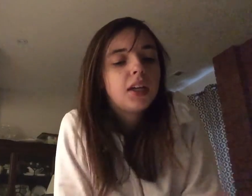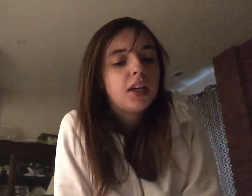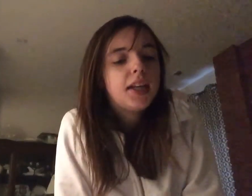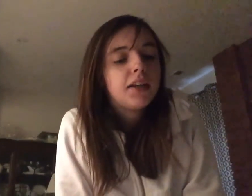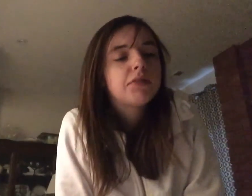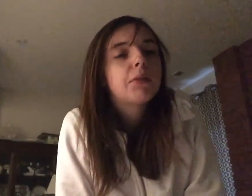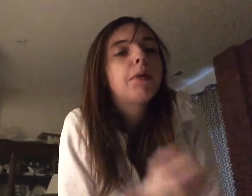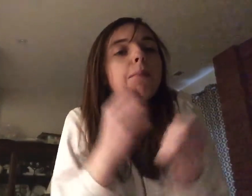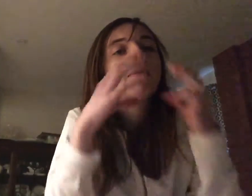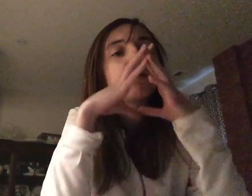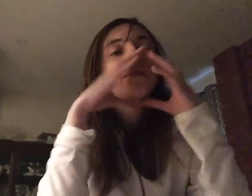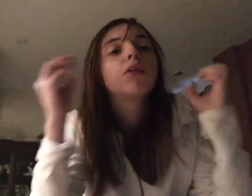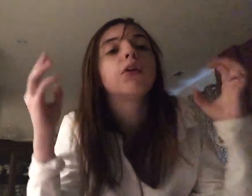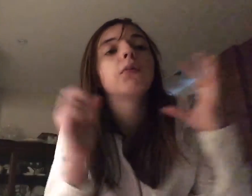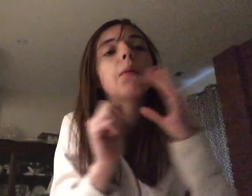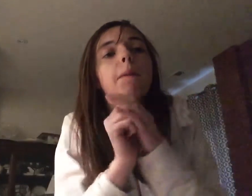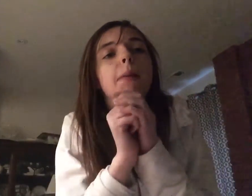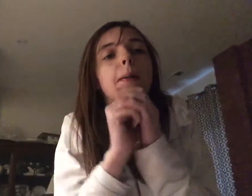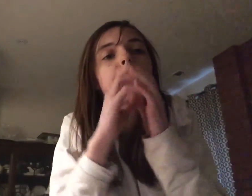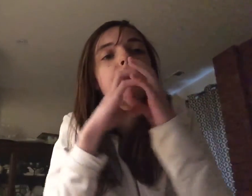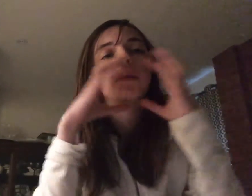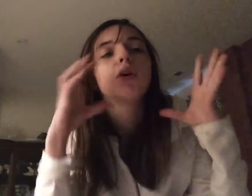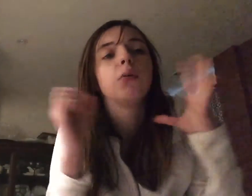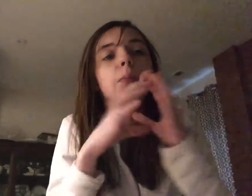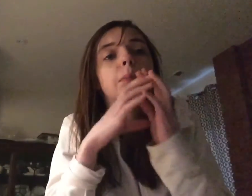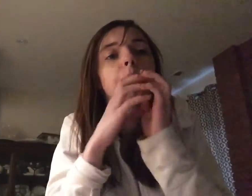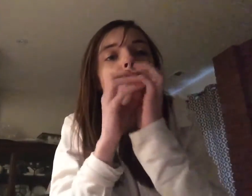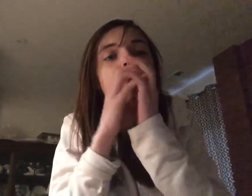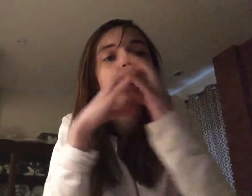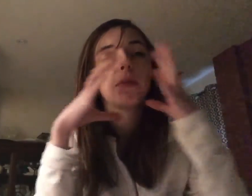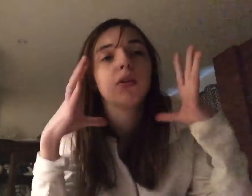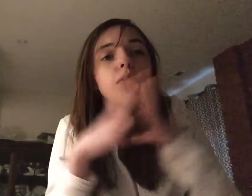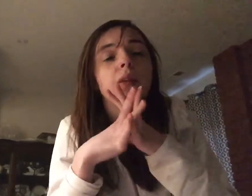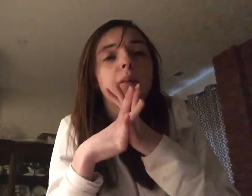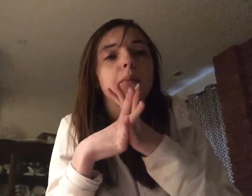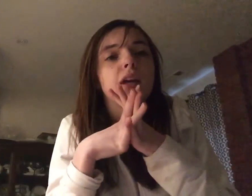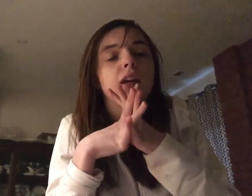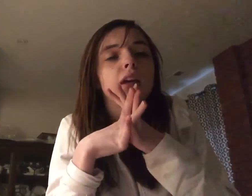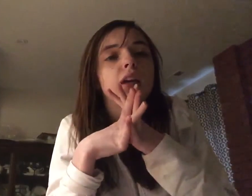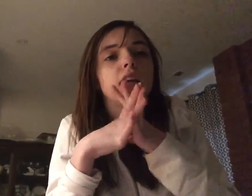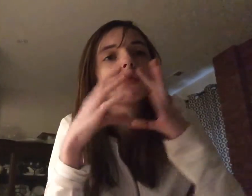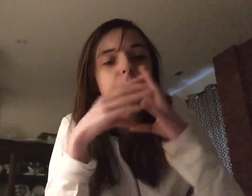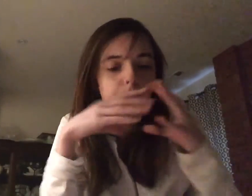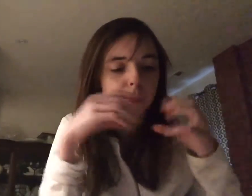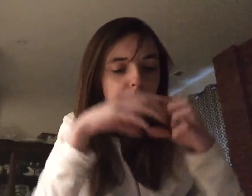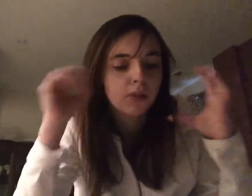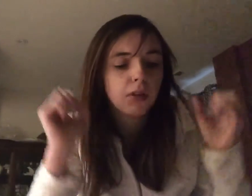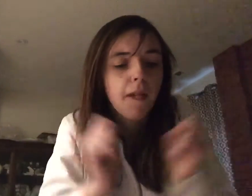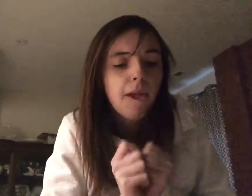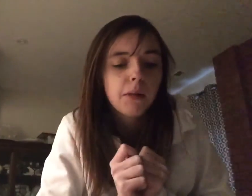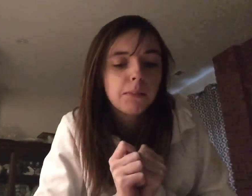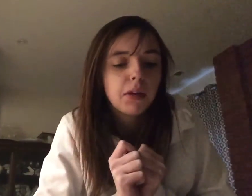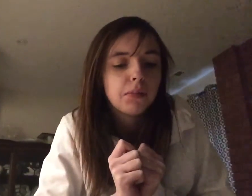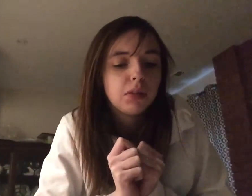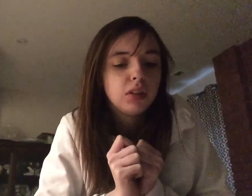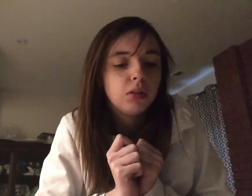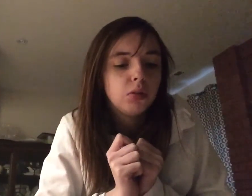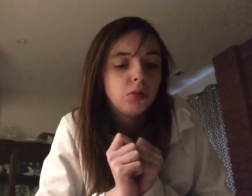B-E for ba-ba-balloon, ba-ba-balloon, ba-ba-balloon. B-E is for ba-ba-balloon, ba-ba-balloon.